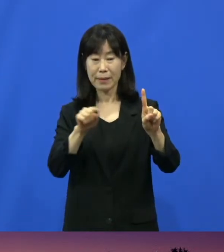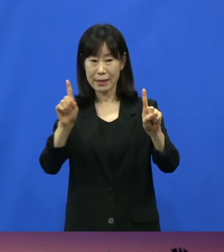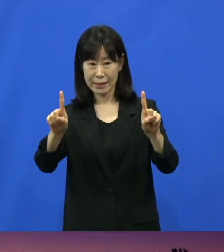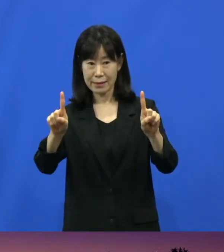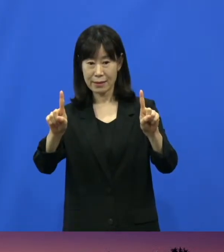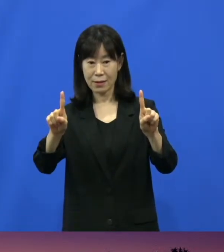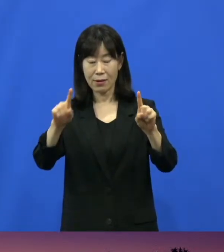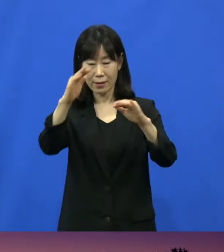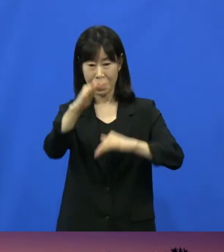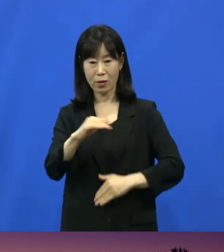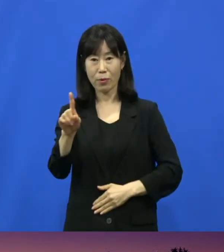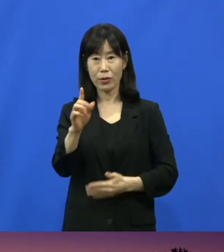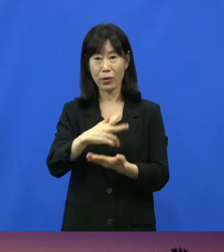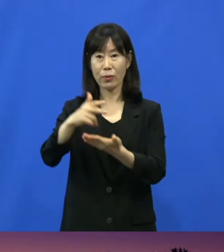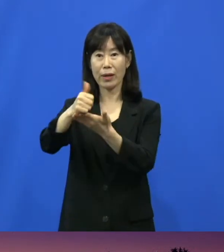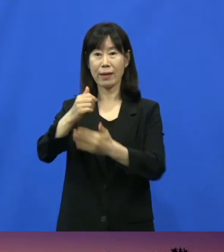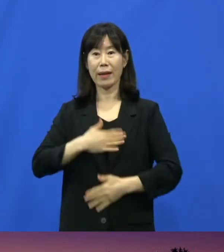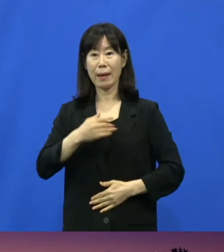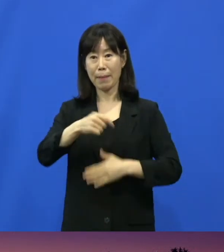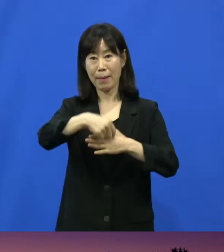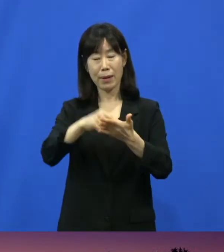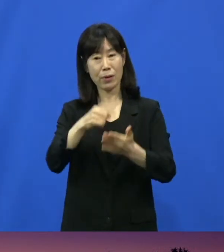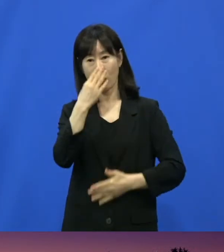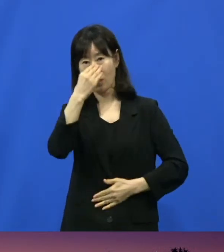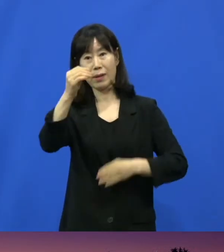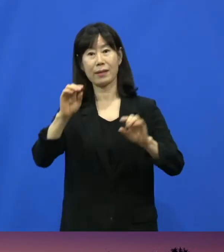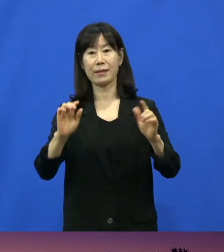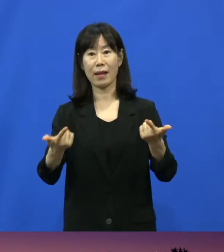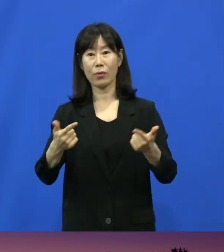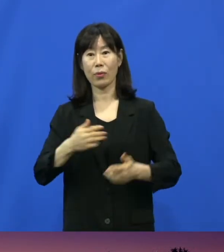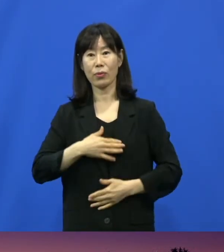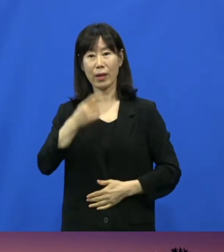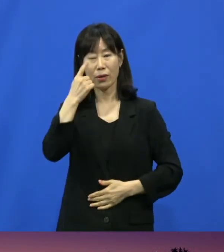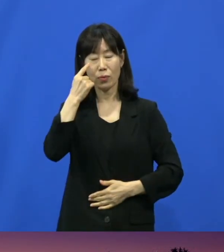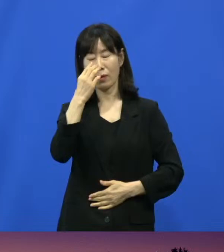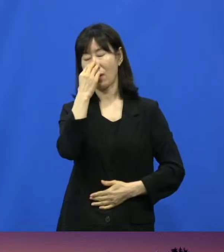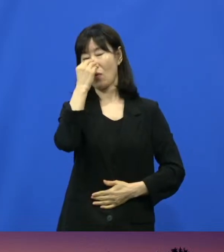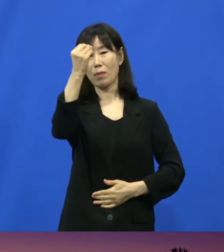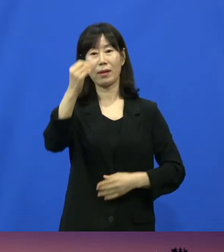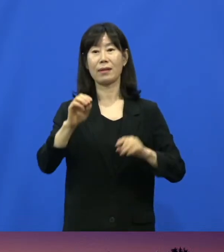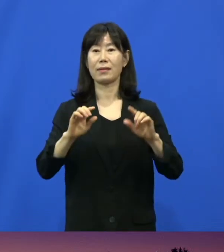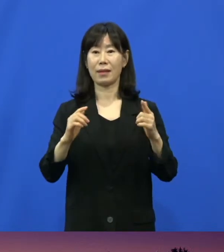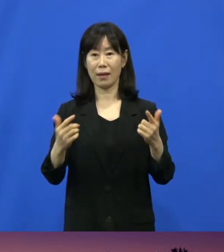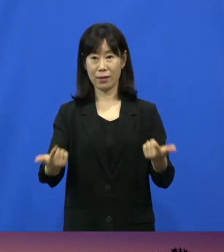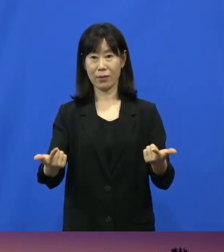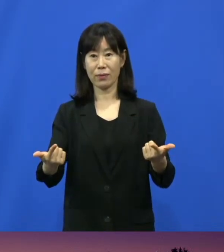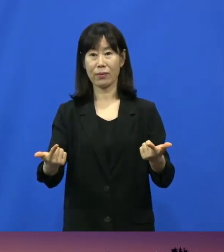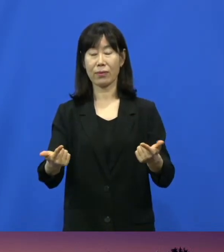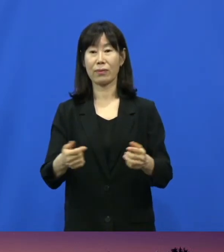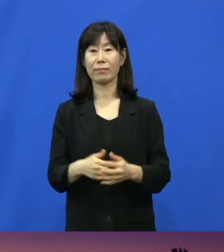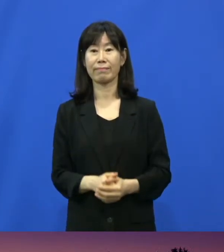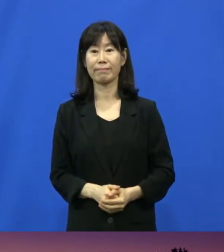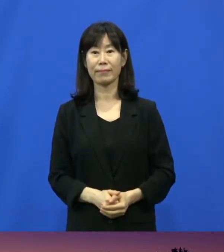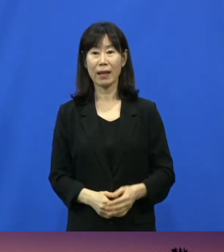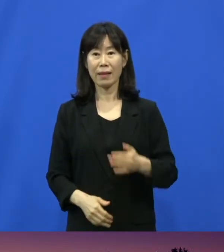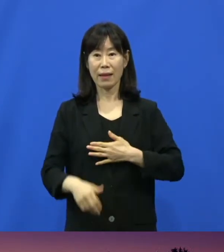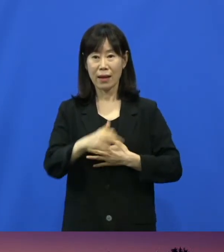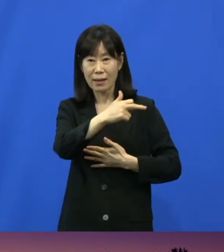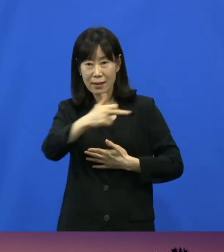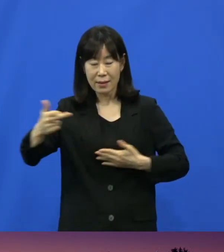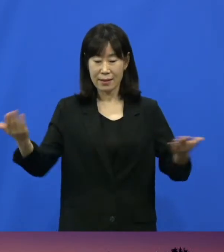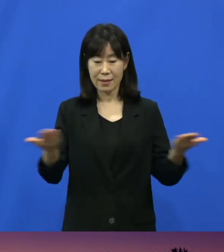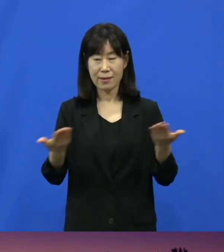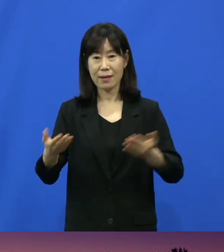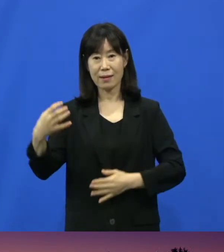여호와여 내 마음이 교만하지 아니하고 내 눈이 오만하지 아니하오며 내가 큰